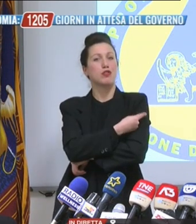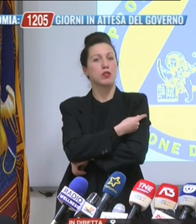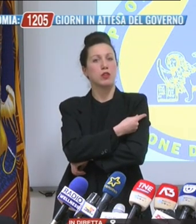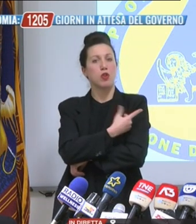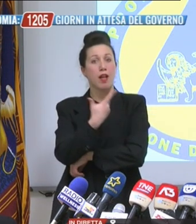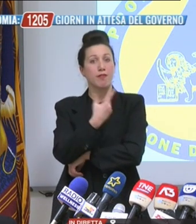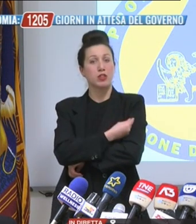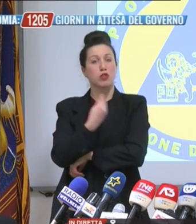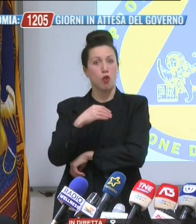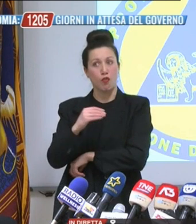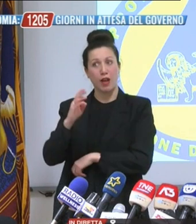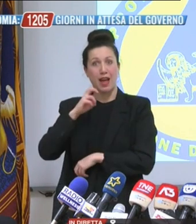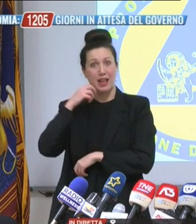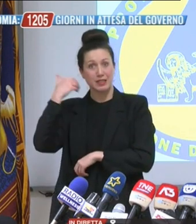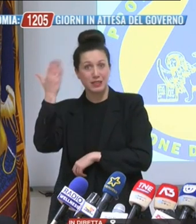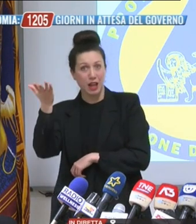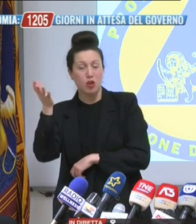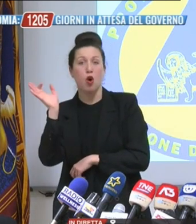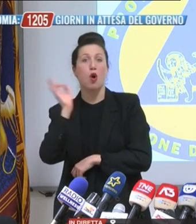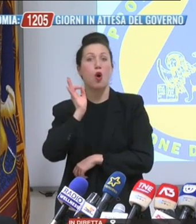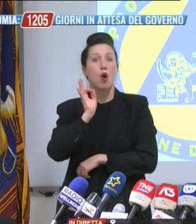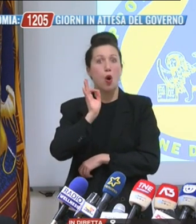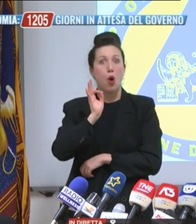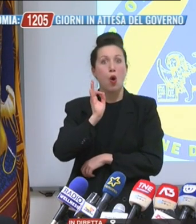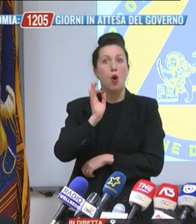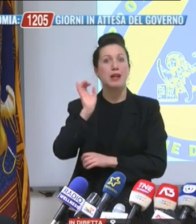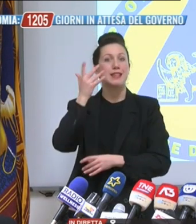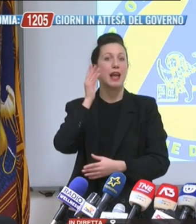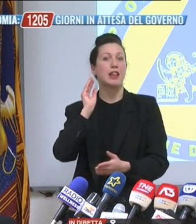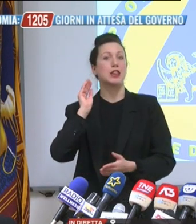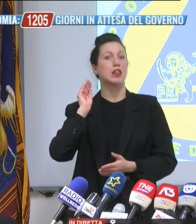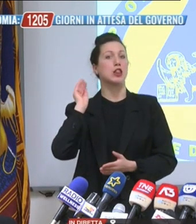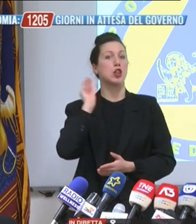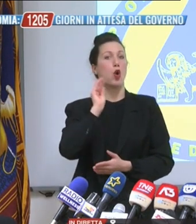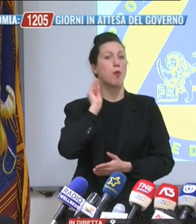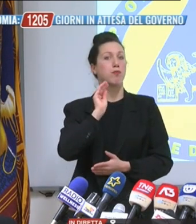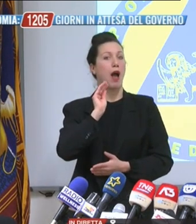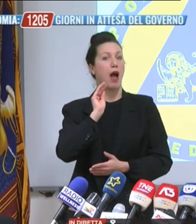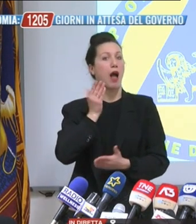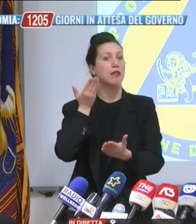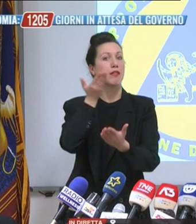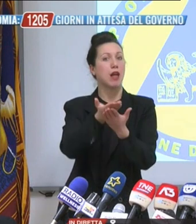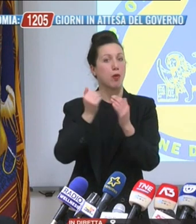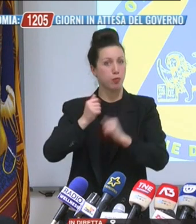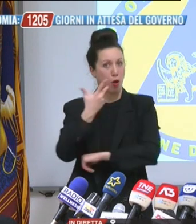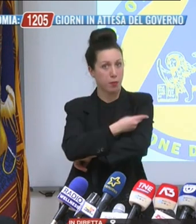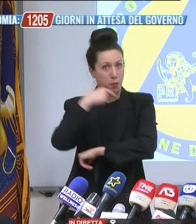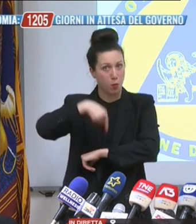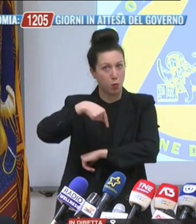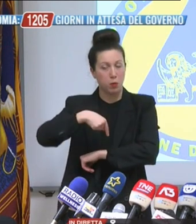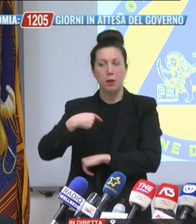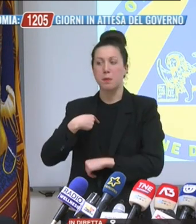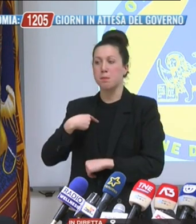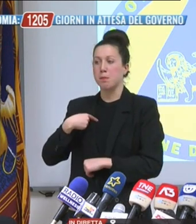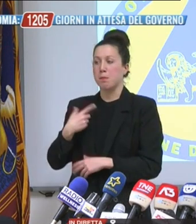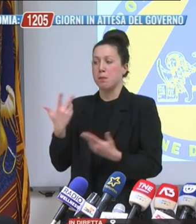o possono, magari facendo domanda, ricevere qui la iniezione? Grazie. Ma io credo, però insomma mi riservo